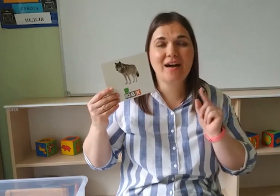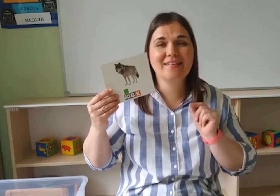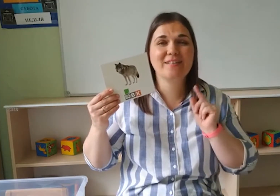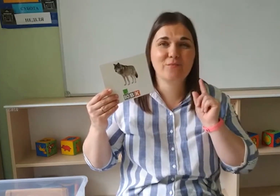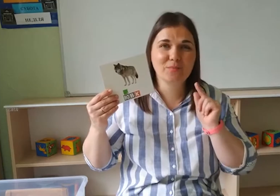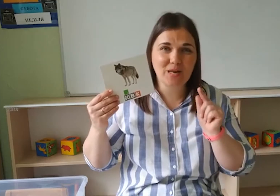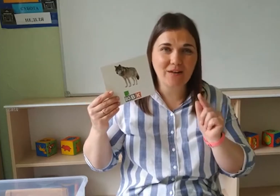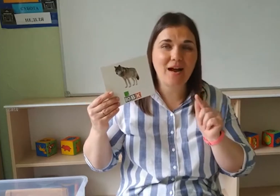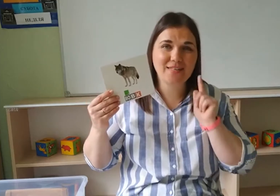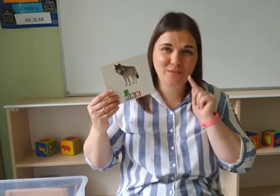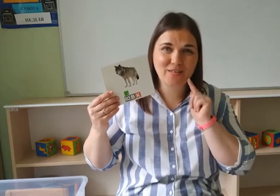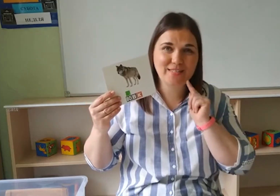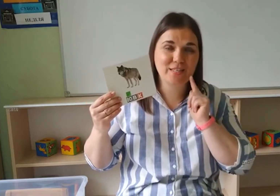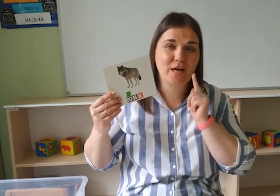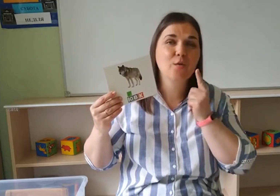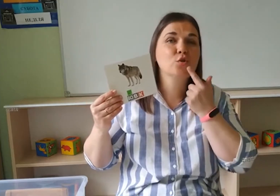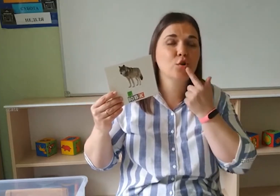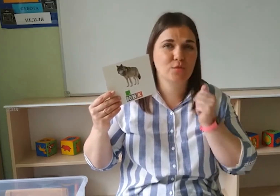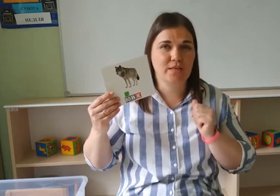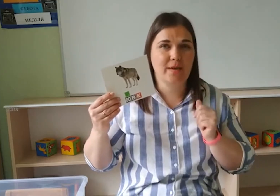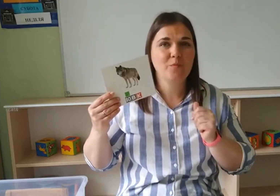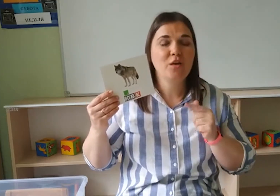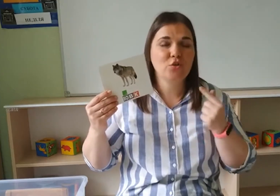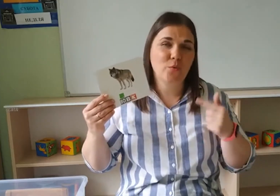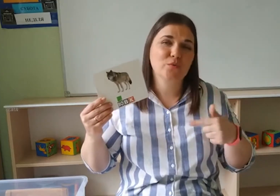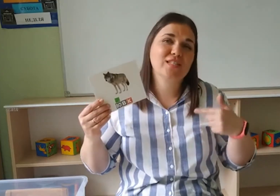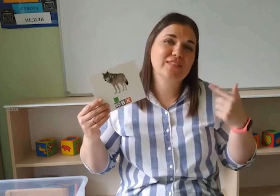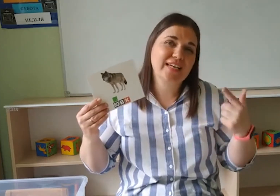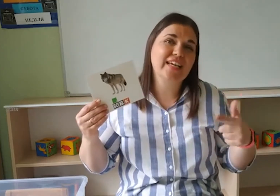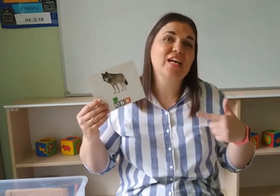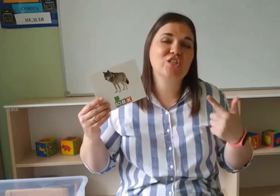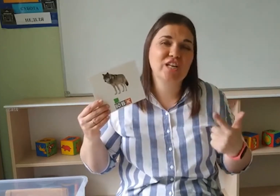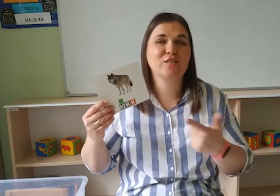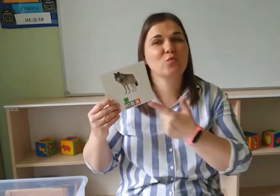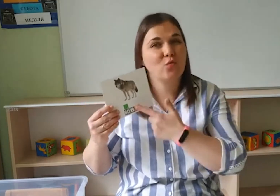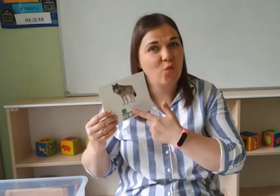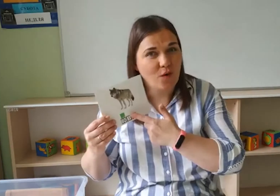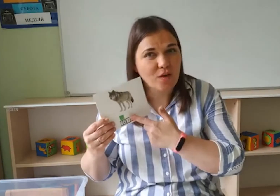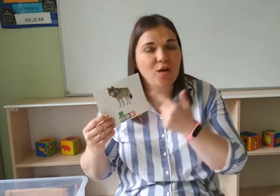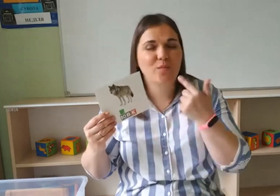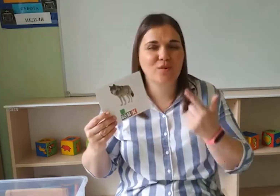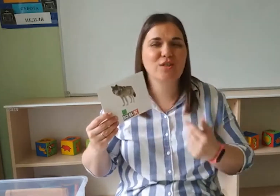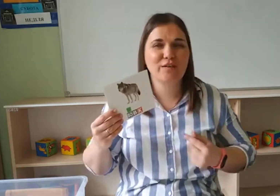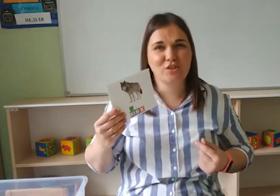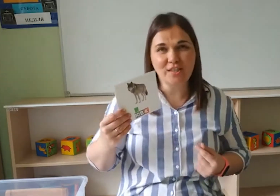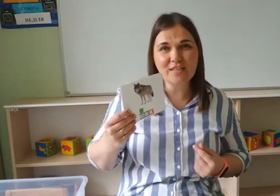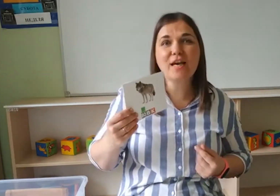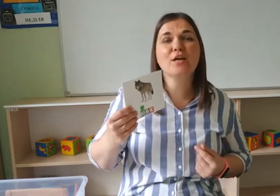Гарна вправа артикуляційна тьомчики. Тобто завдяки жесту вовк можна навчитися